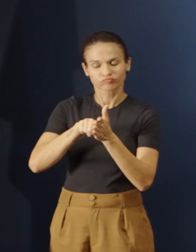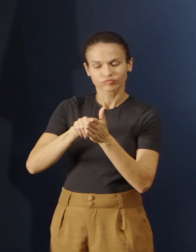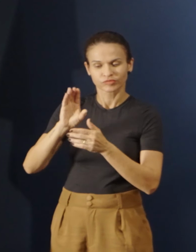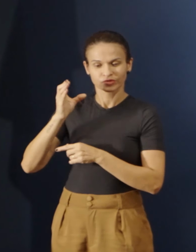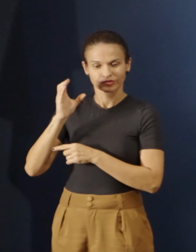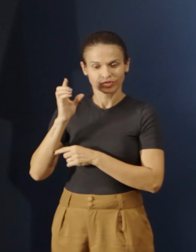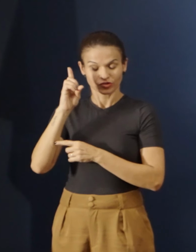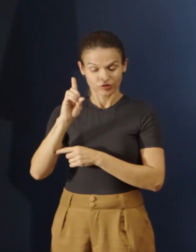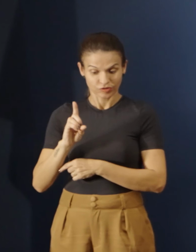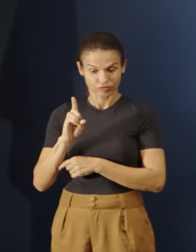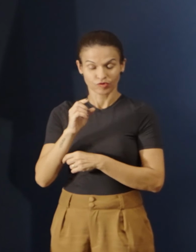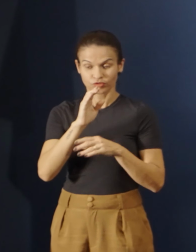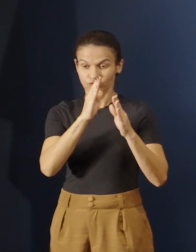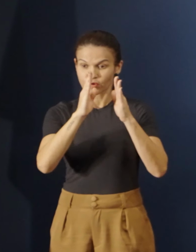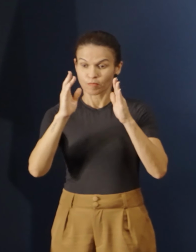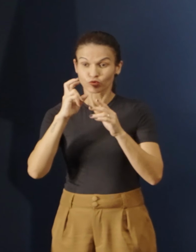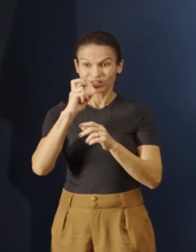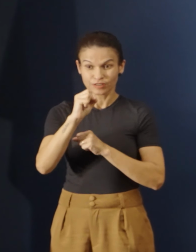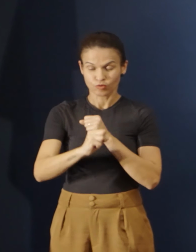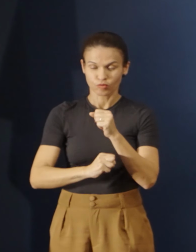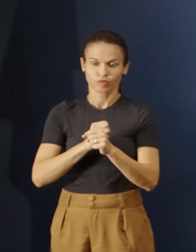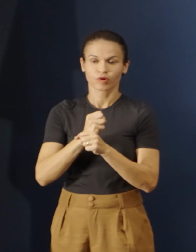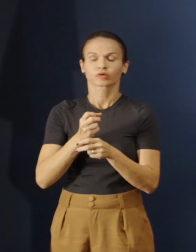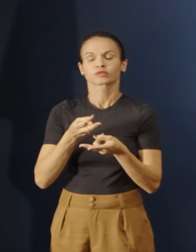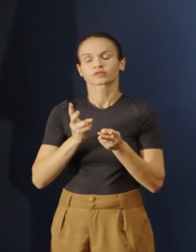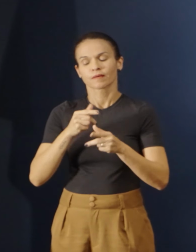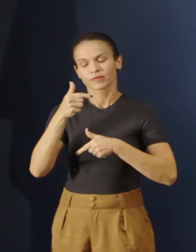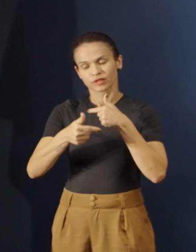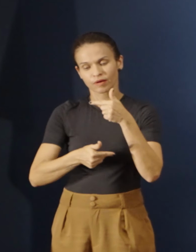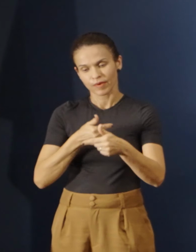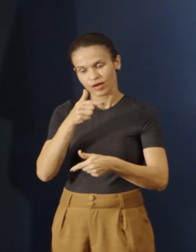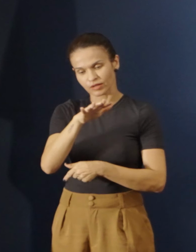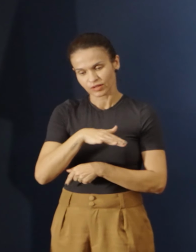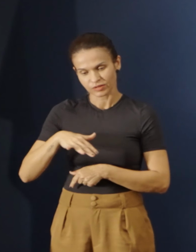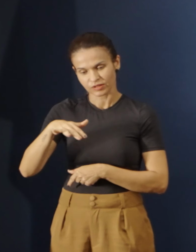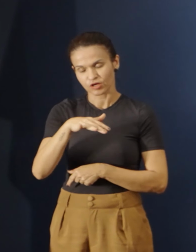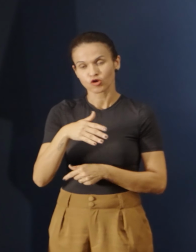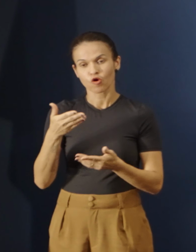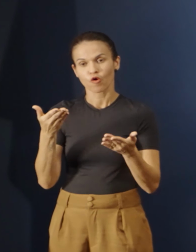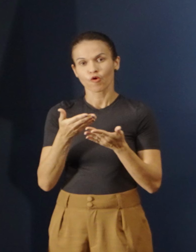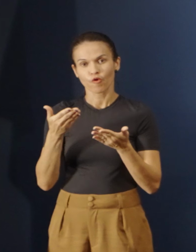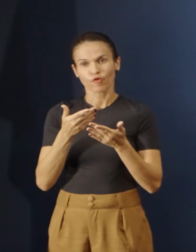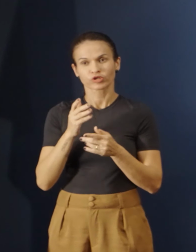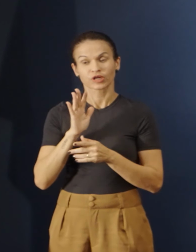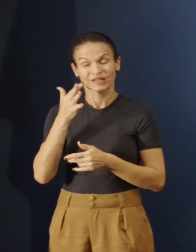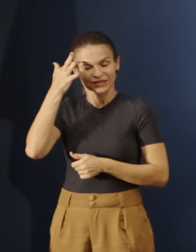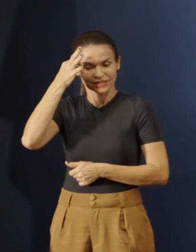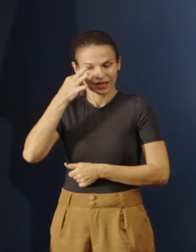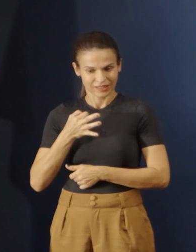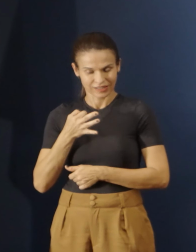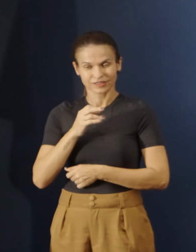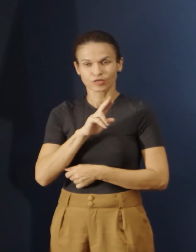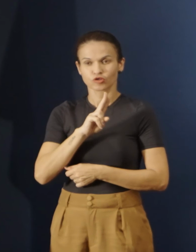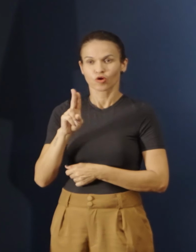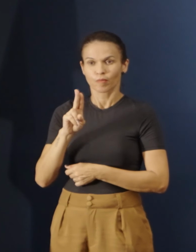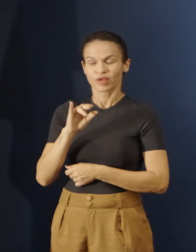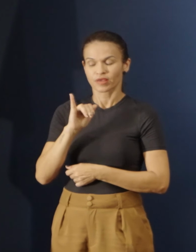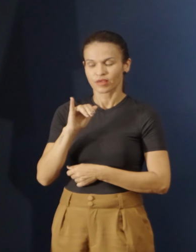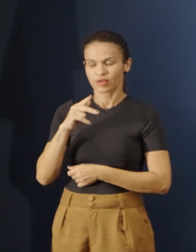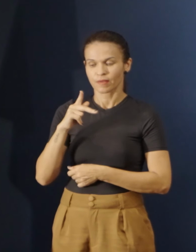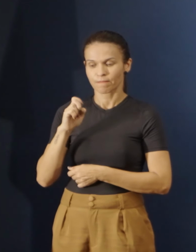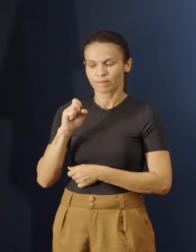diretor do acervo por 5 anos. Então, sempre trabalhando nessa área que nós chamamos hoje em dia, já com uma certeza, que se chama